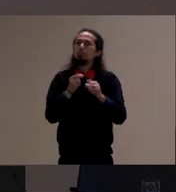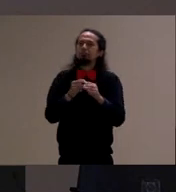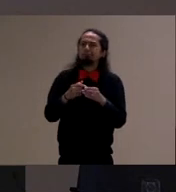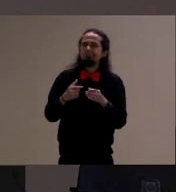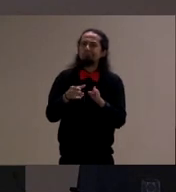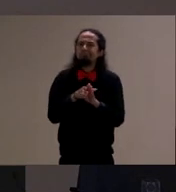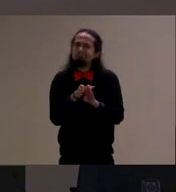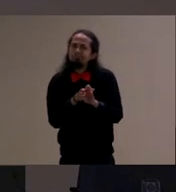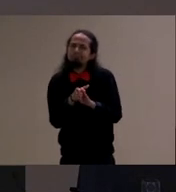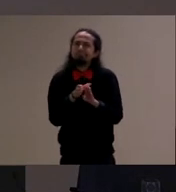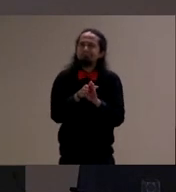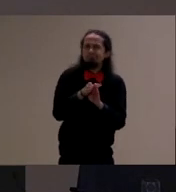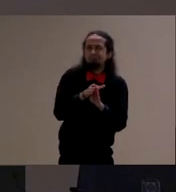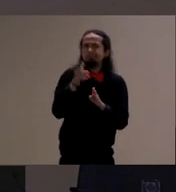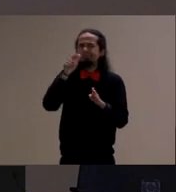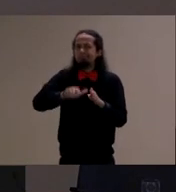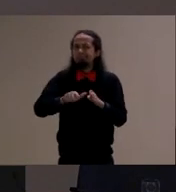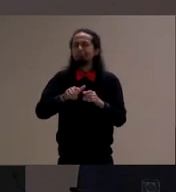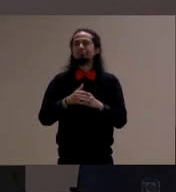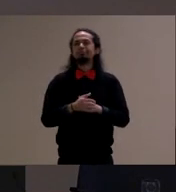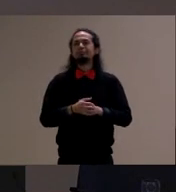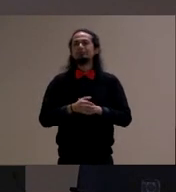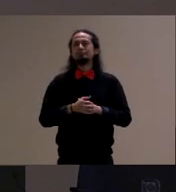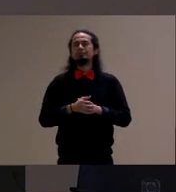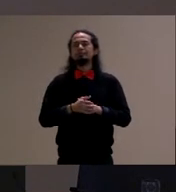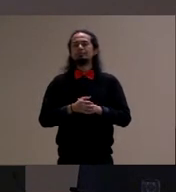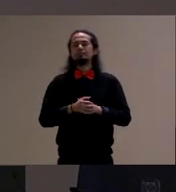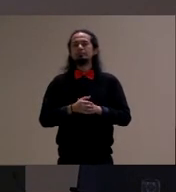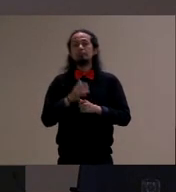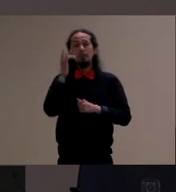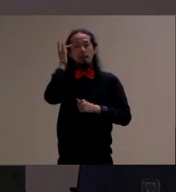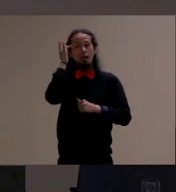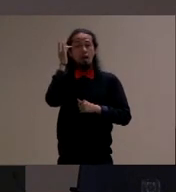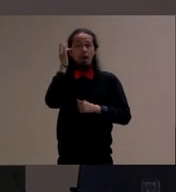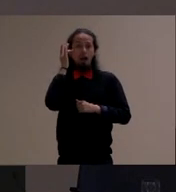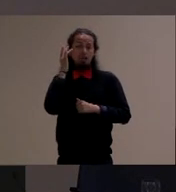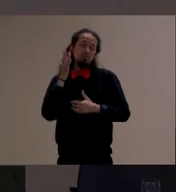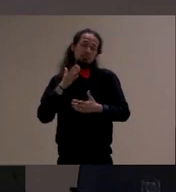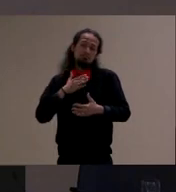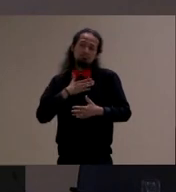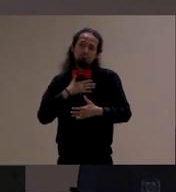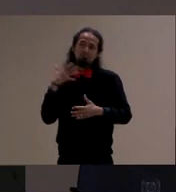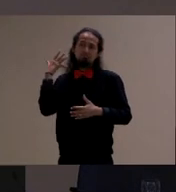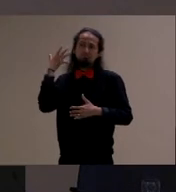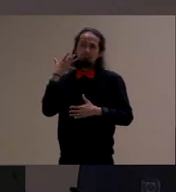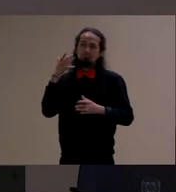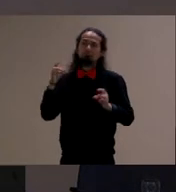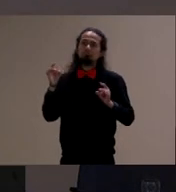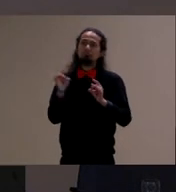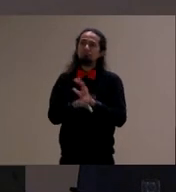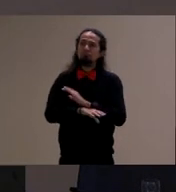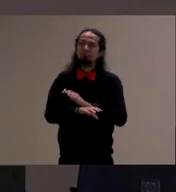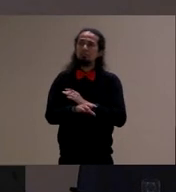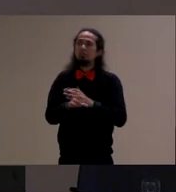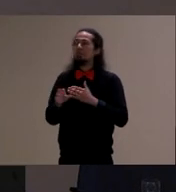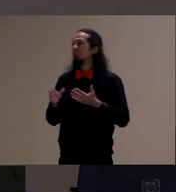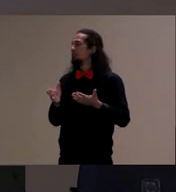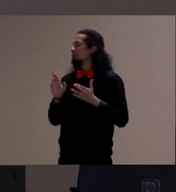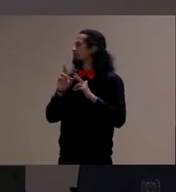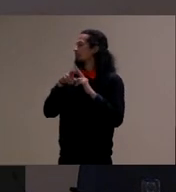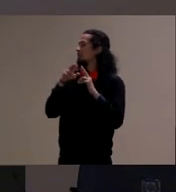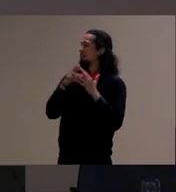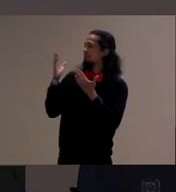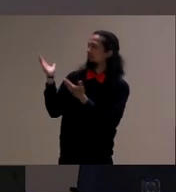orientações curriculares e eu acho que minha fala aqui ó acho que na próxima só as referências que utilizei